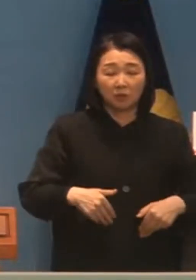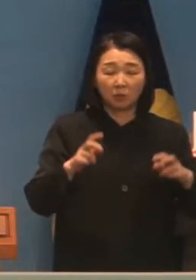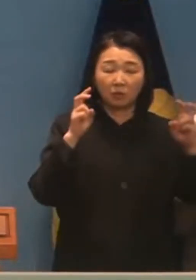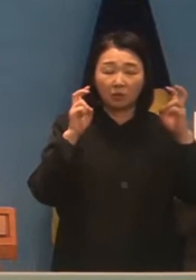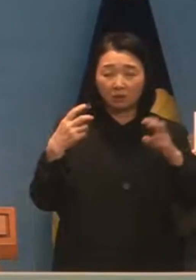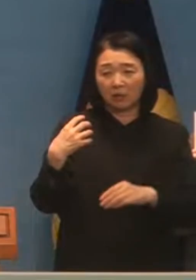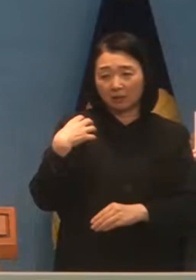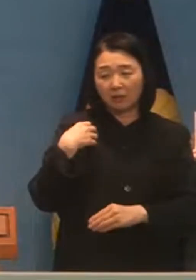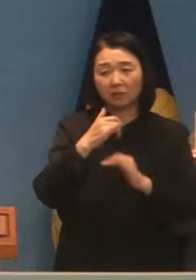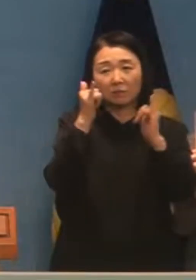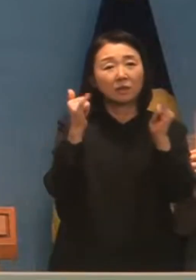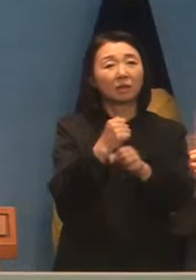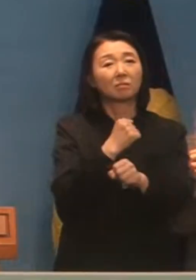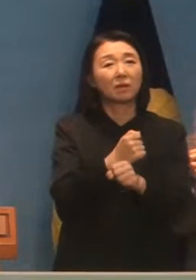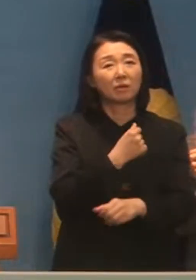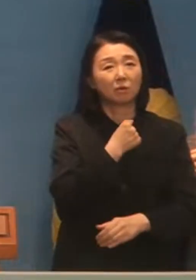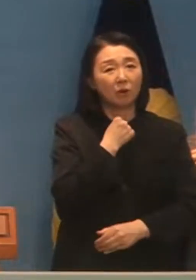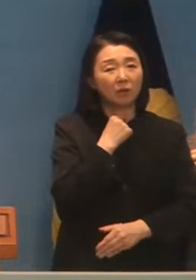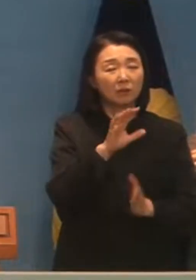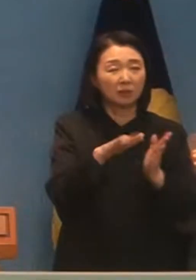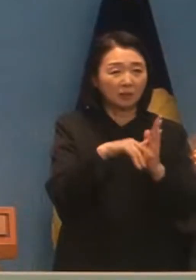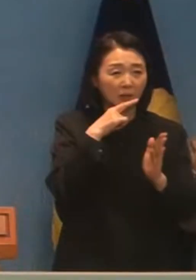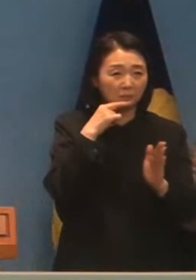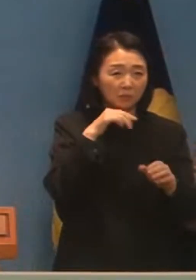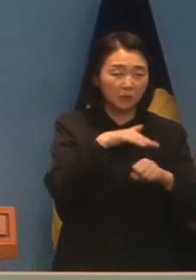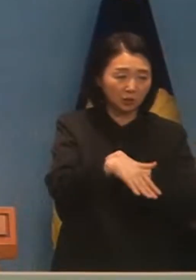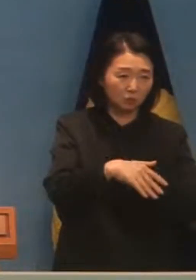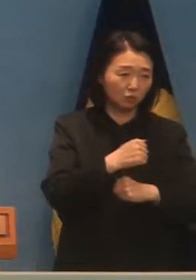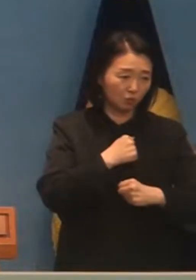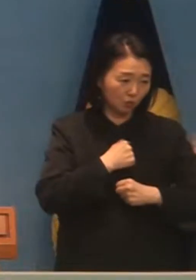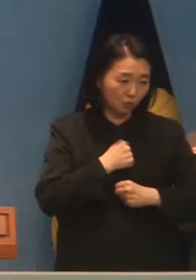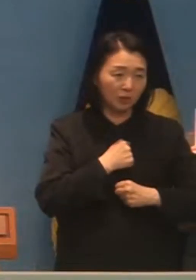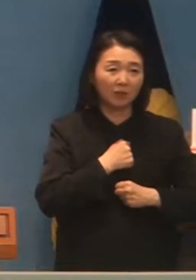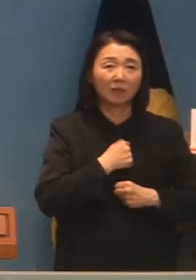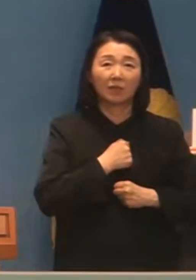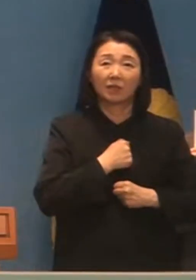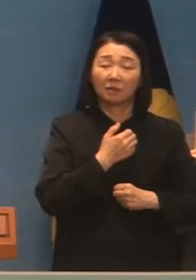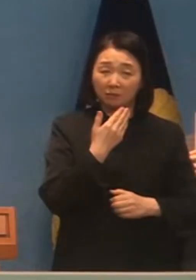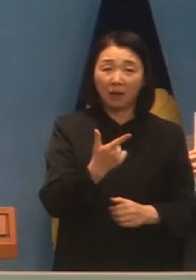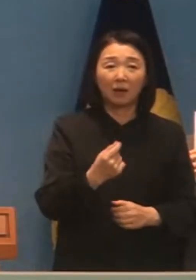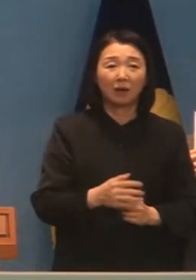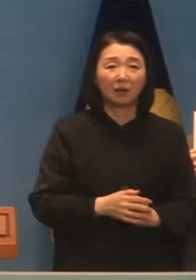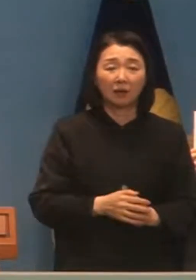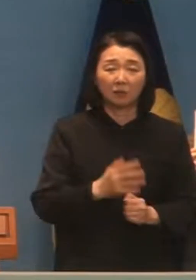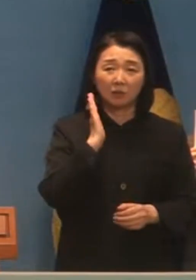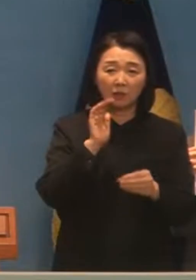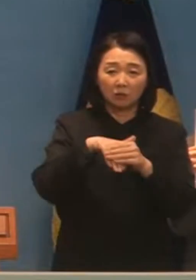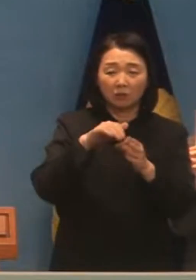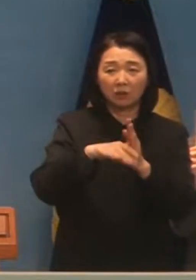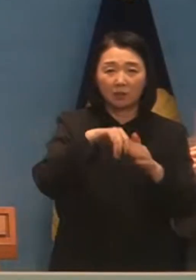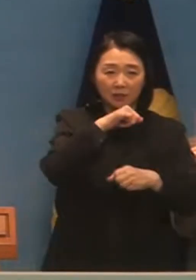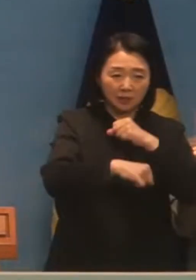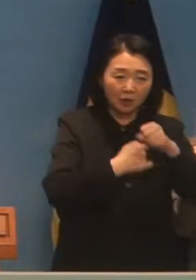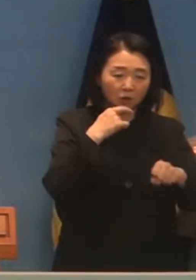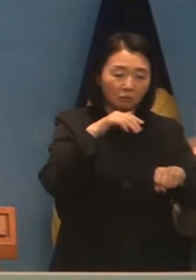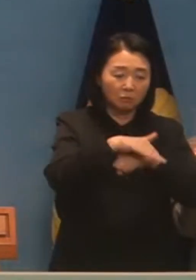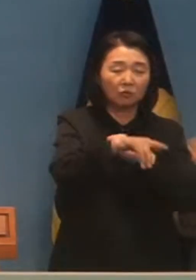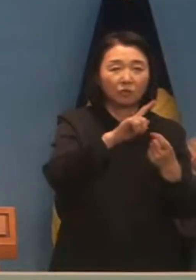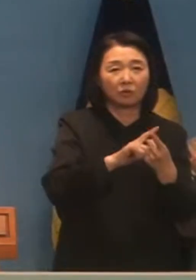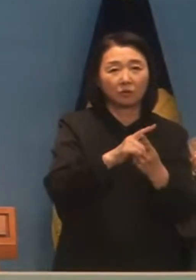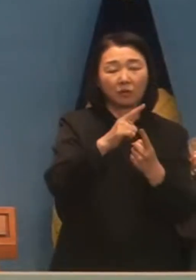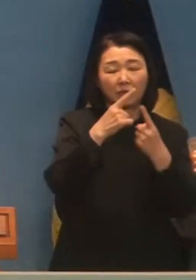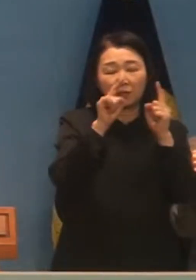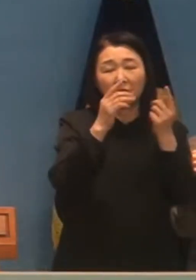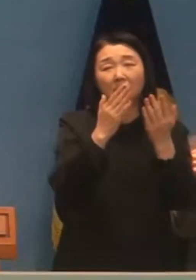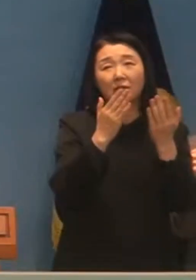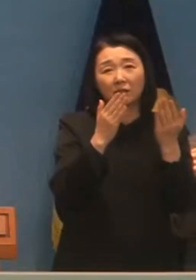책임의 사회로 나아갈 때 민주주의를 지킬 수 있습니다. 이번 대선은 더 자유롭고 민주적인 청년